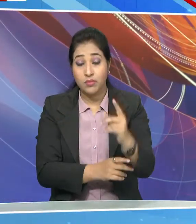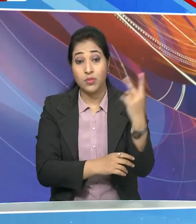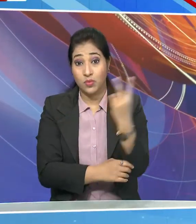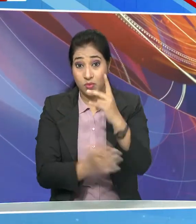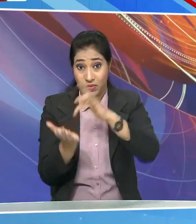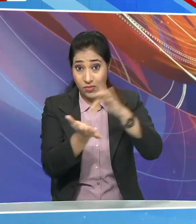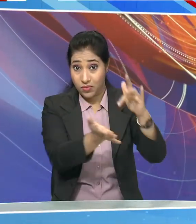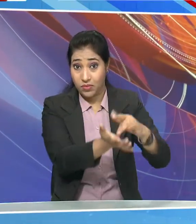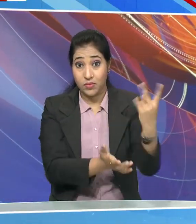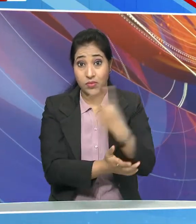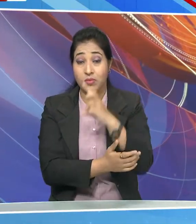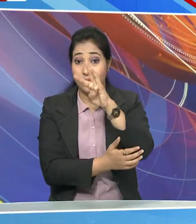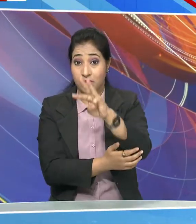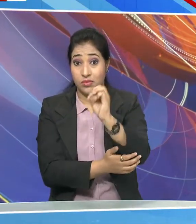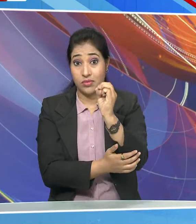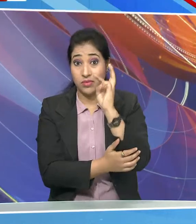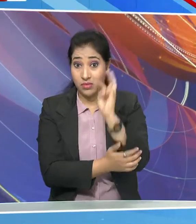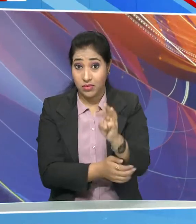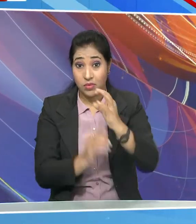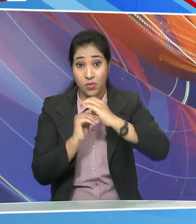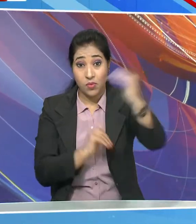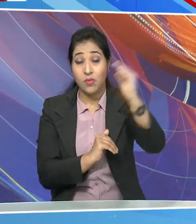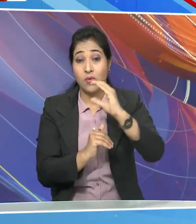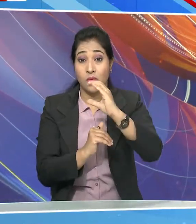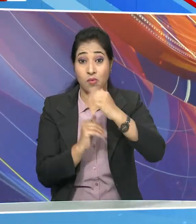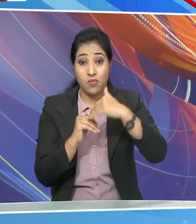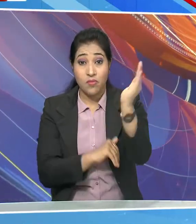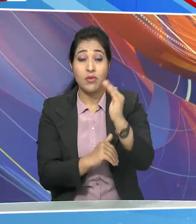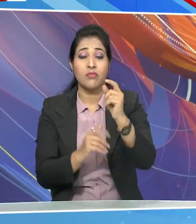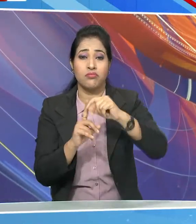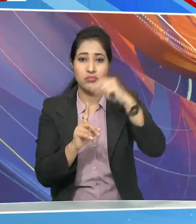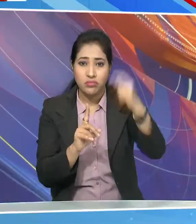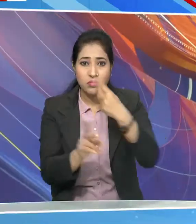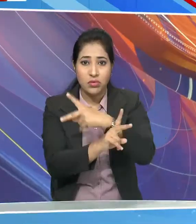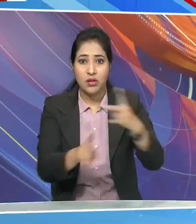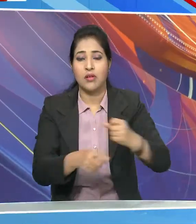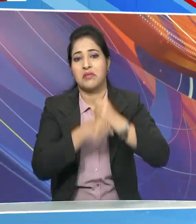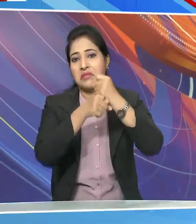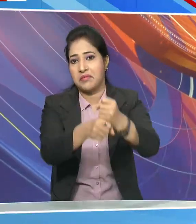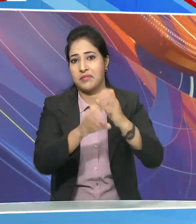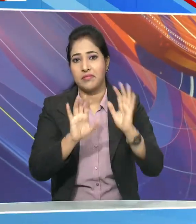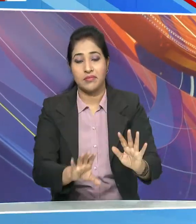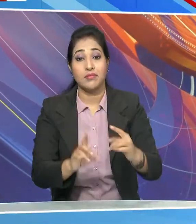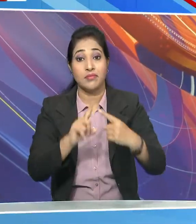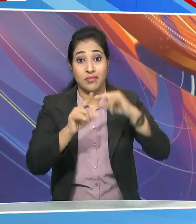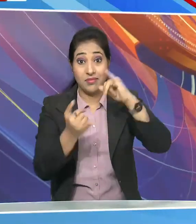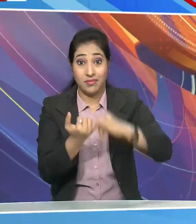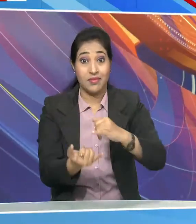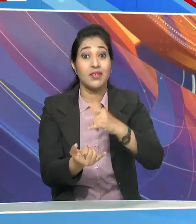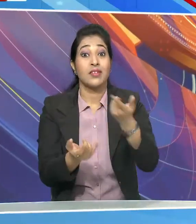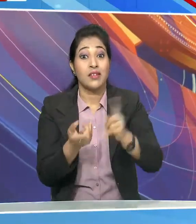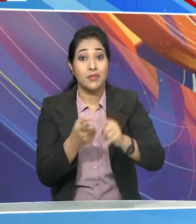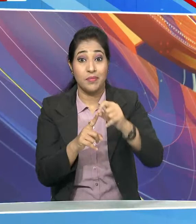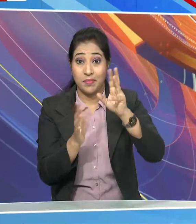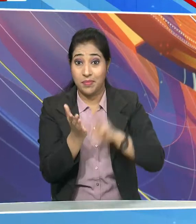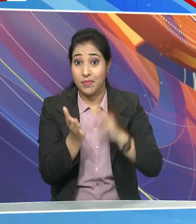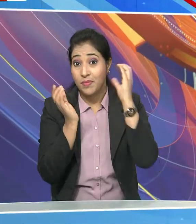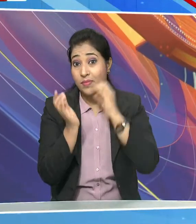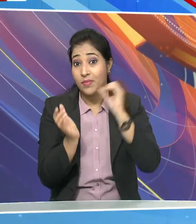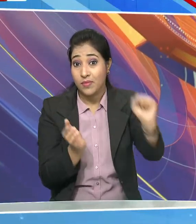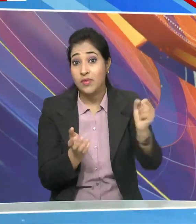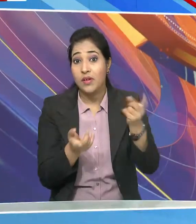दोनों राज्यों को 30000 करोड़ से ज्यादा की परियोजनाओं का तोहफा देंगे तेलंगाना में प्रधानमंत्री आज